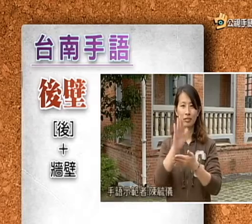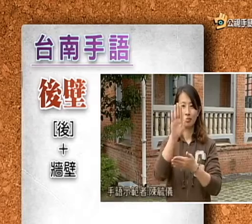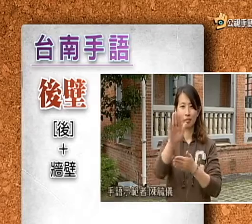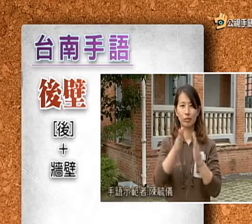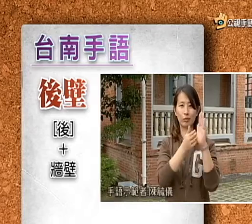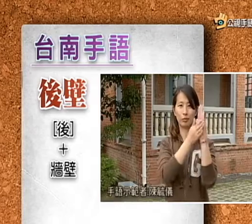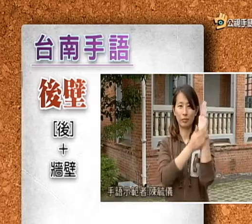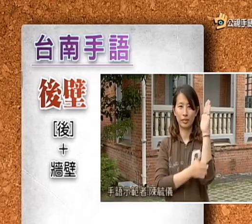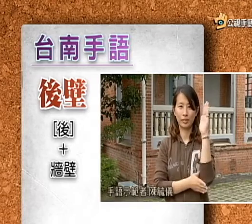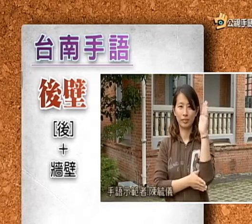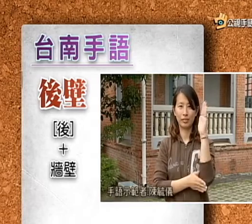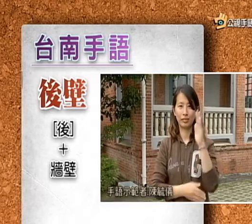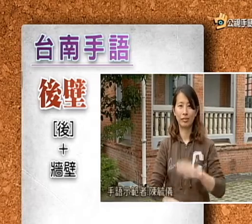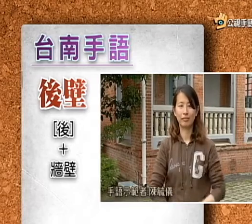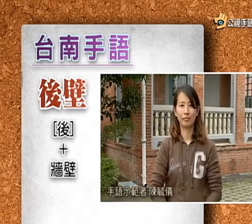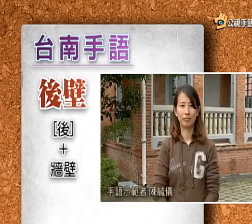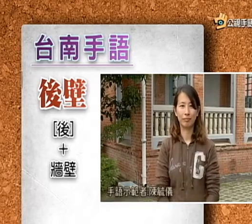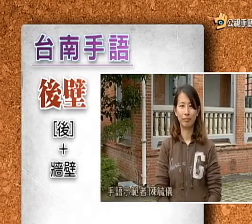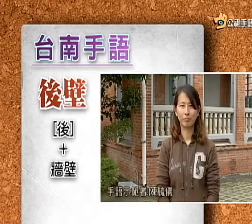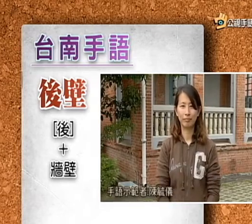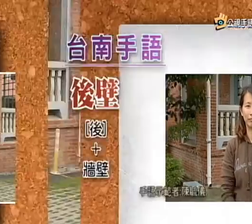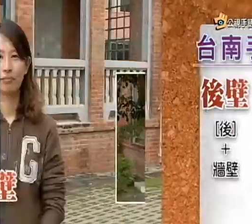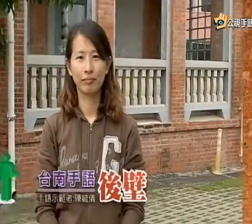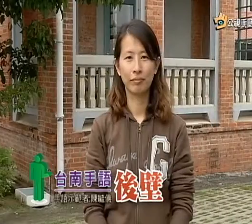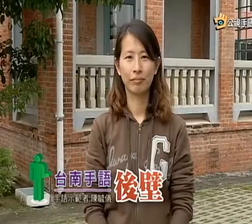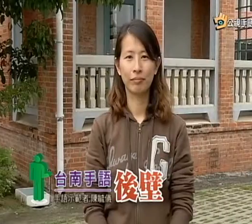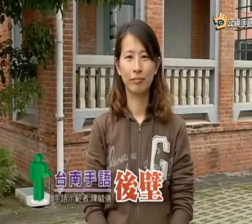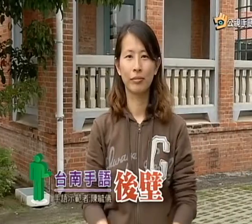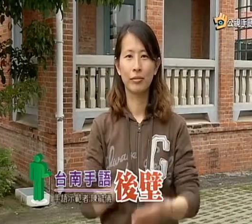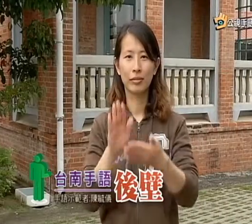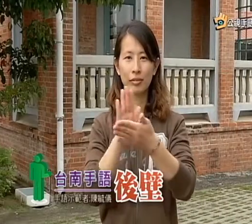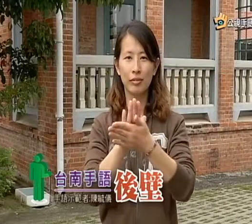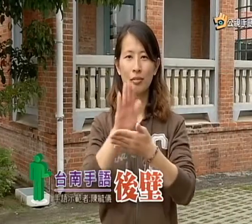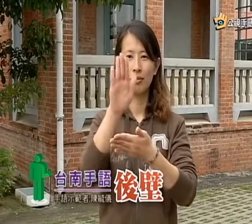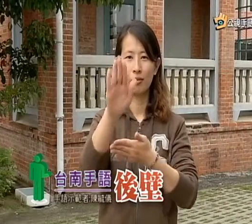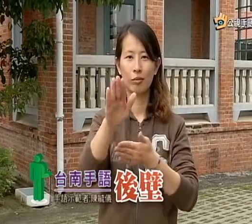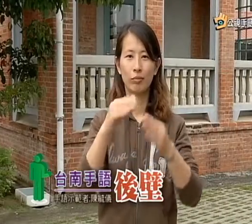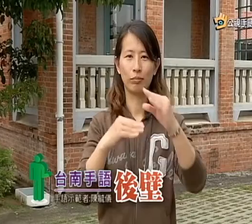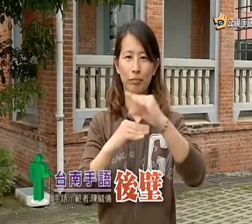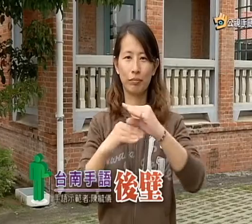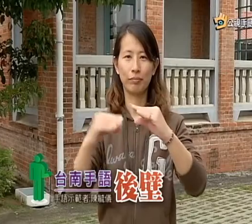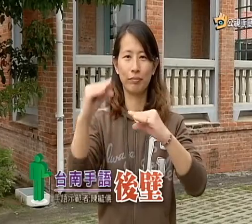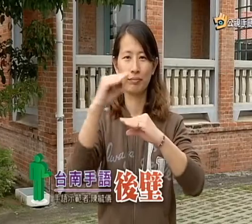后用平面表示墙壁，后壁